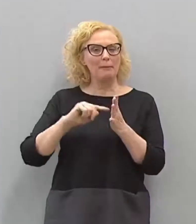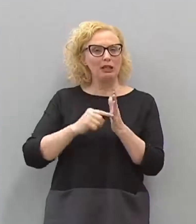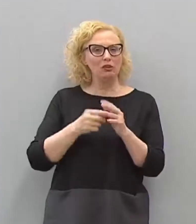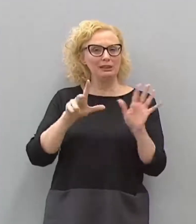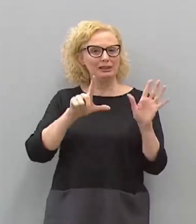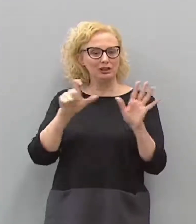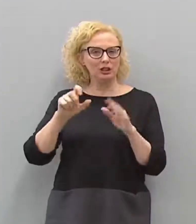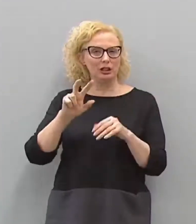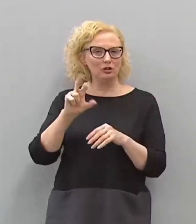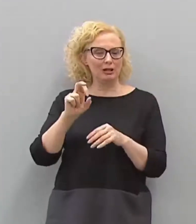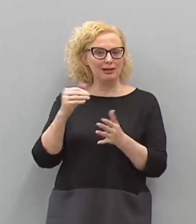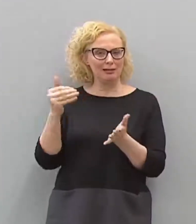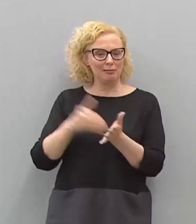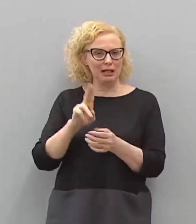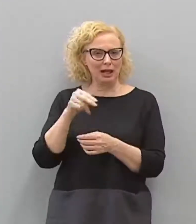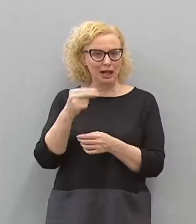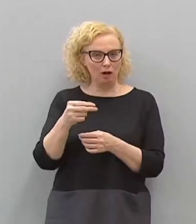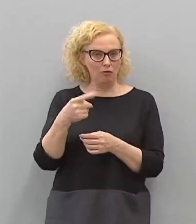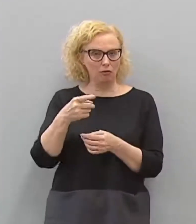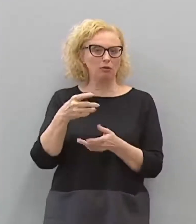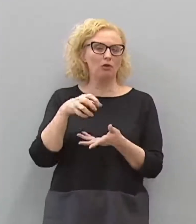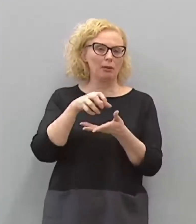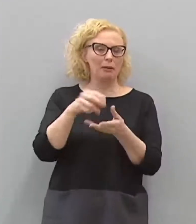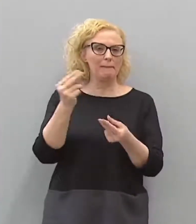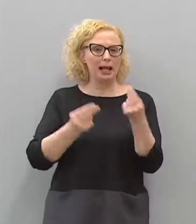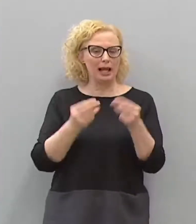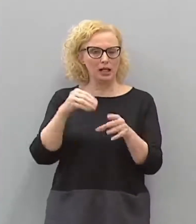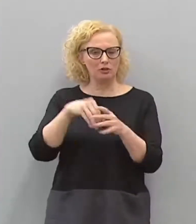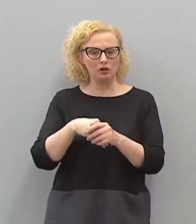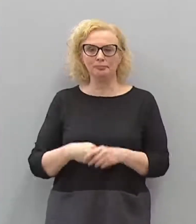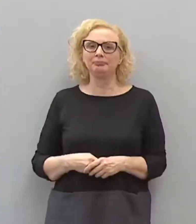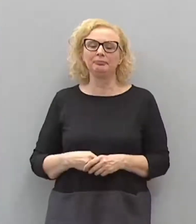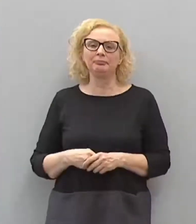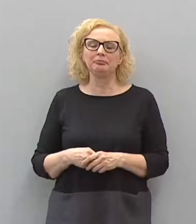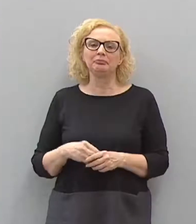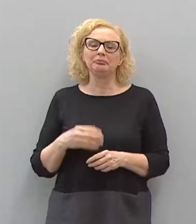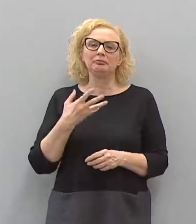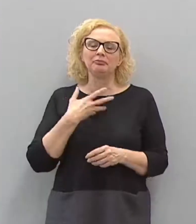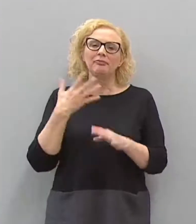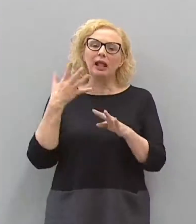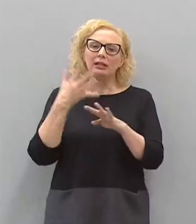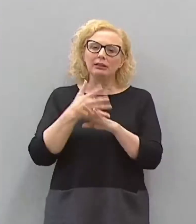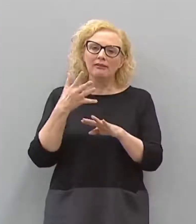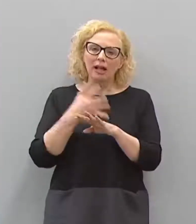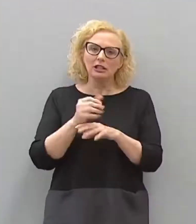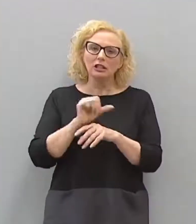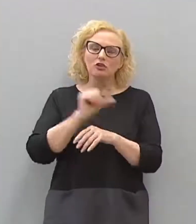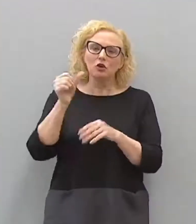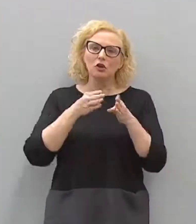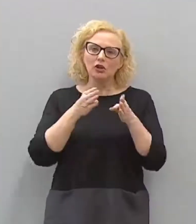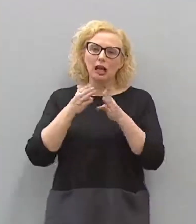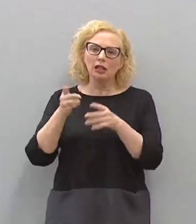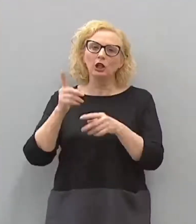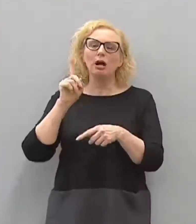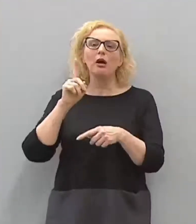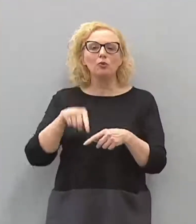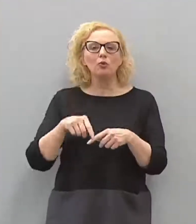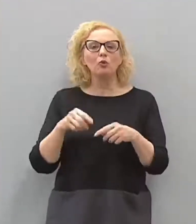per queste opere ecco tra gli interventi non si parla soltanto di strade ma anche di edilizia scolastica